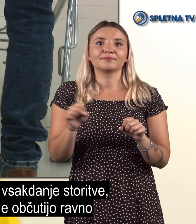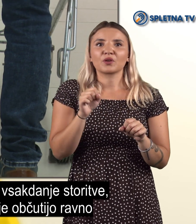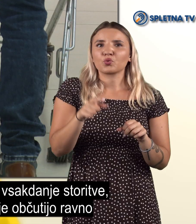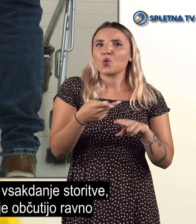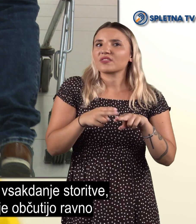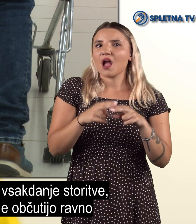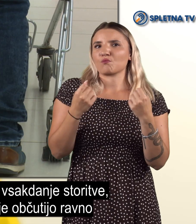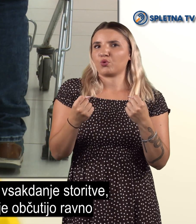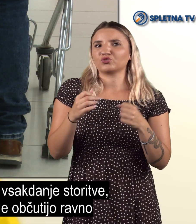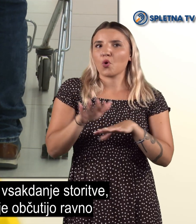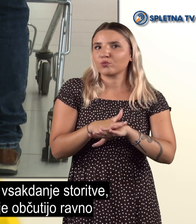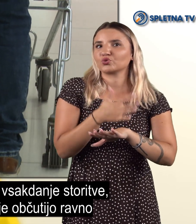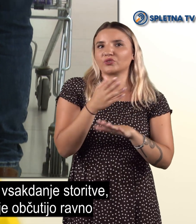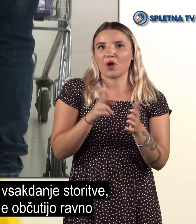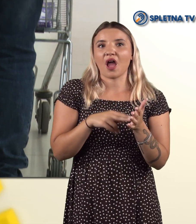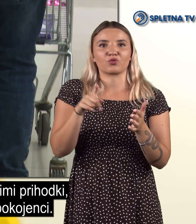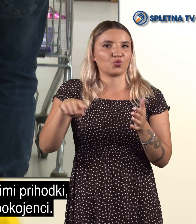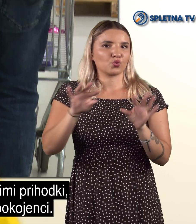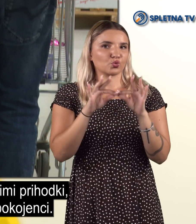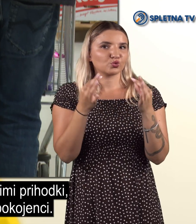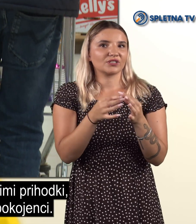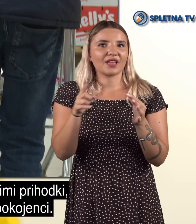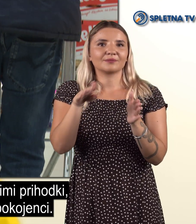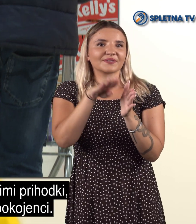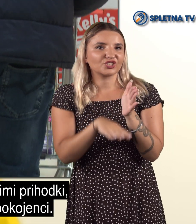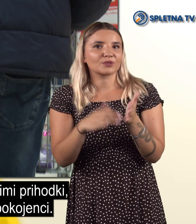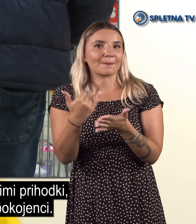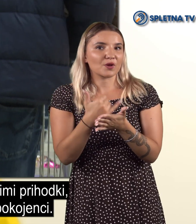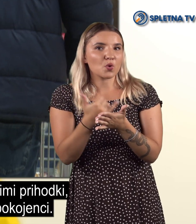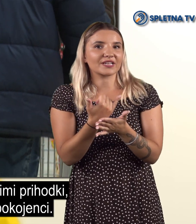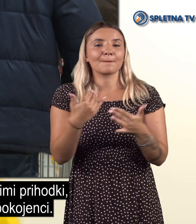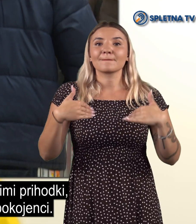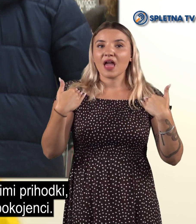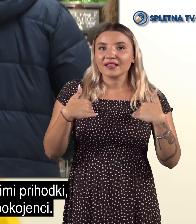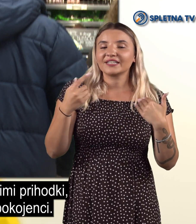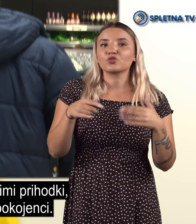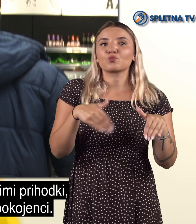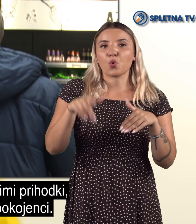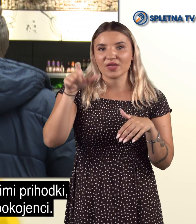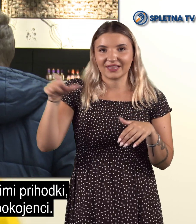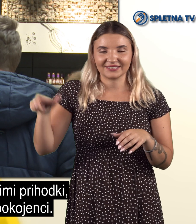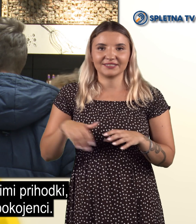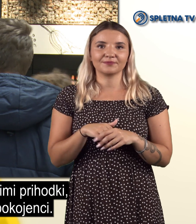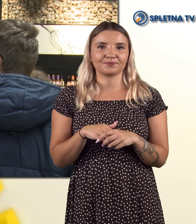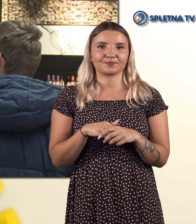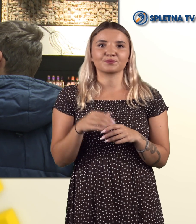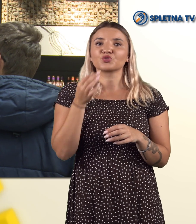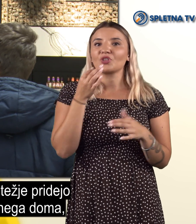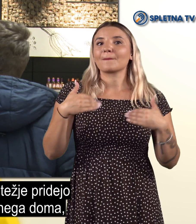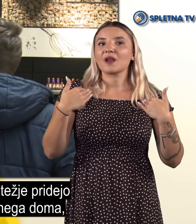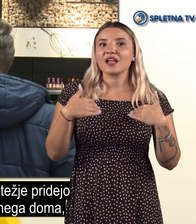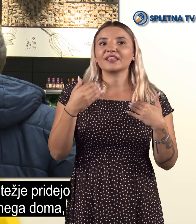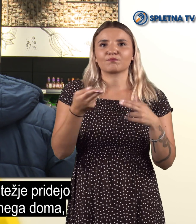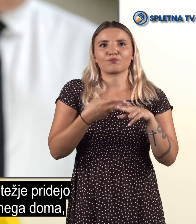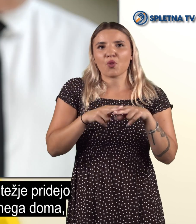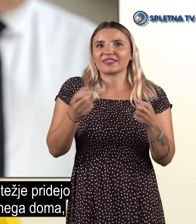storitve, zato to najmočneje občutijo ravno družine z nižjimi prihodki, mladi in upokojenci. Če